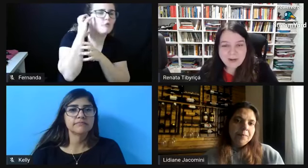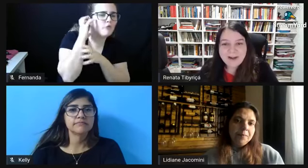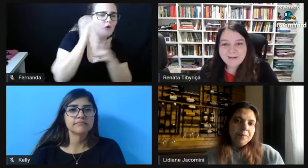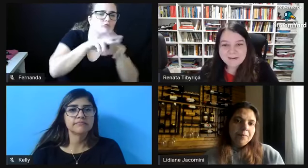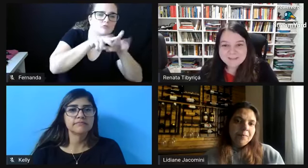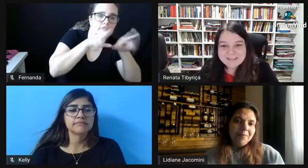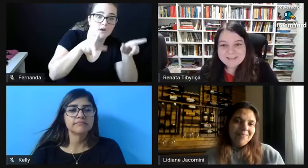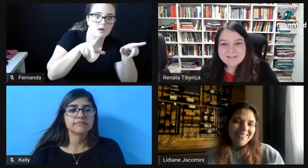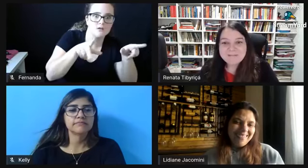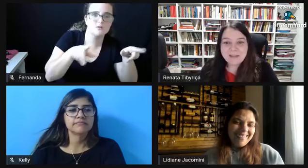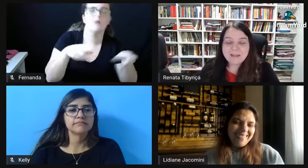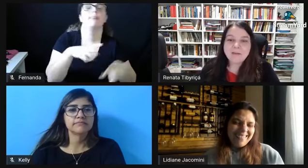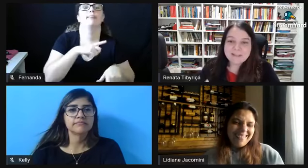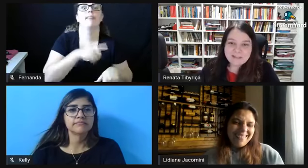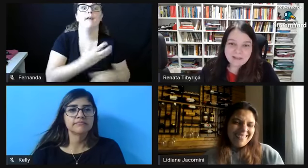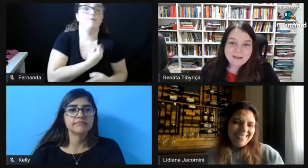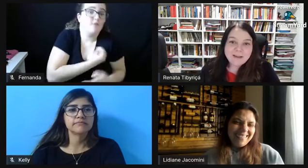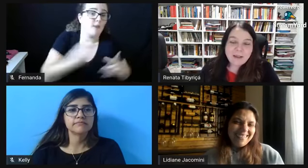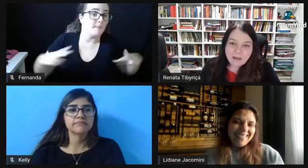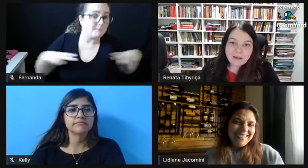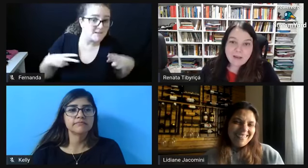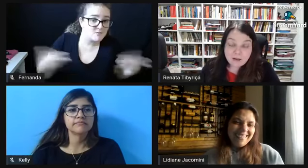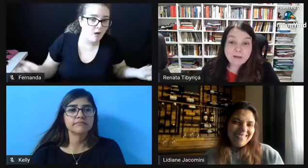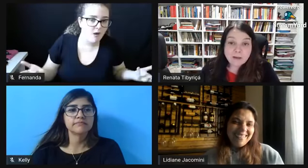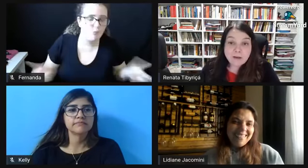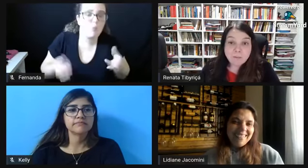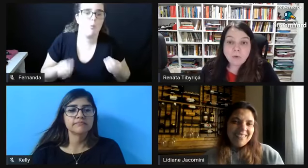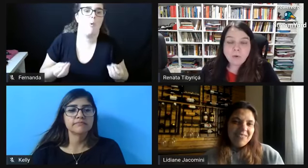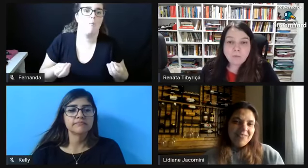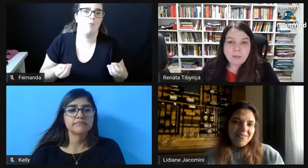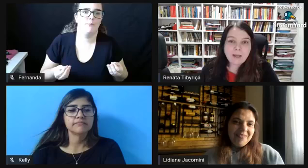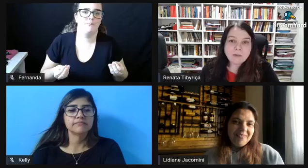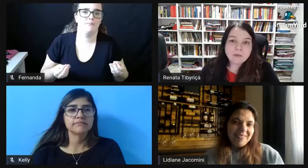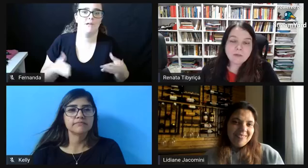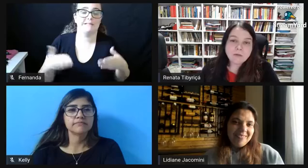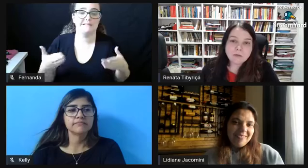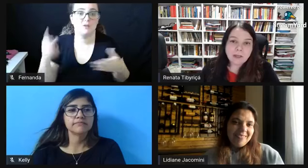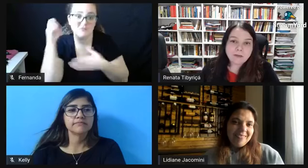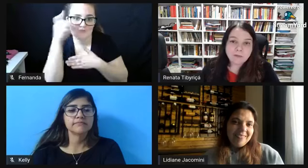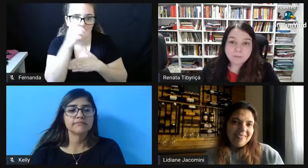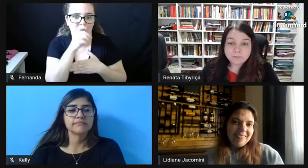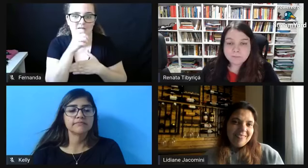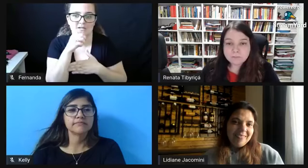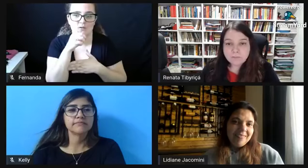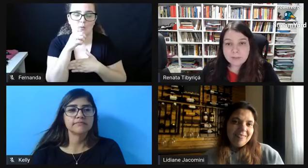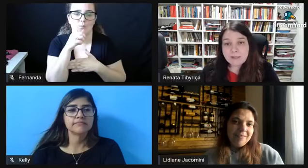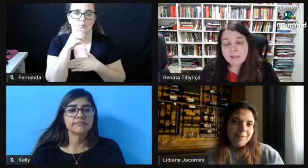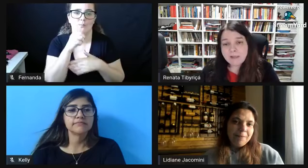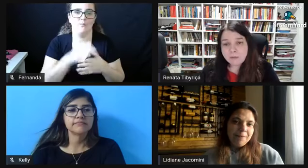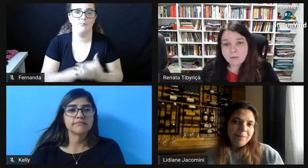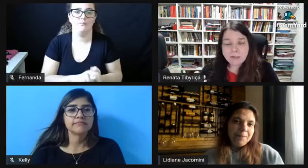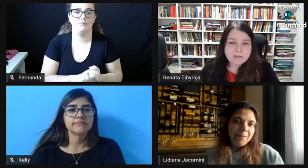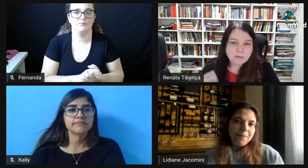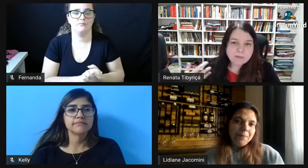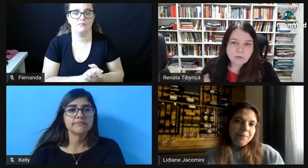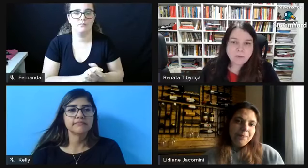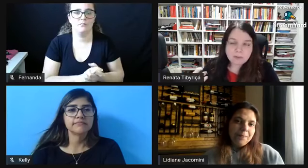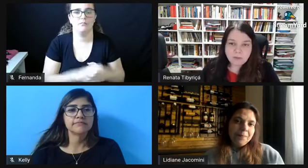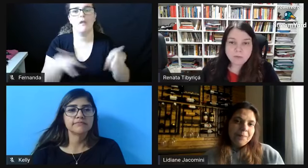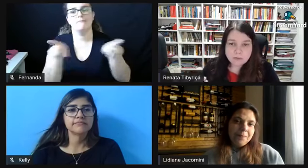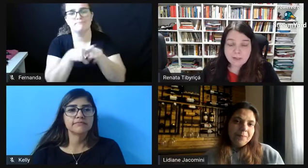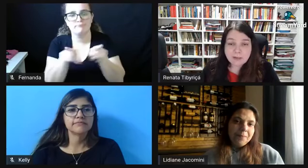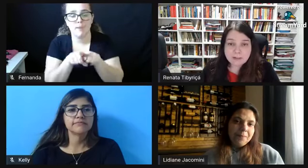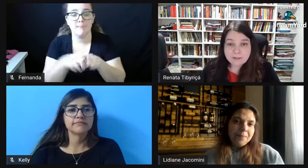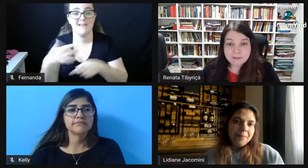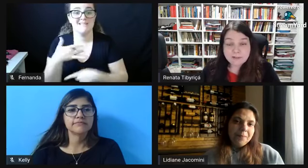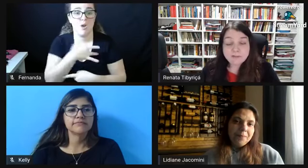vida pessoal, né? Então, assim, é muito complexo isso, né? Então, e tem toda a questão da saúde